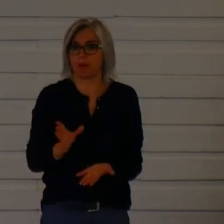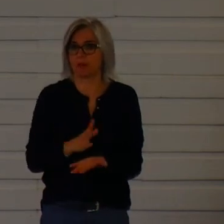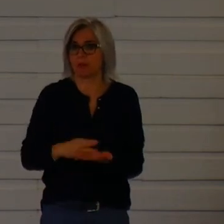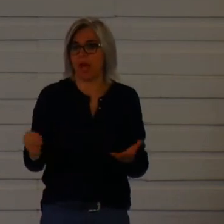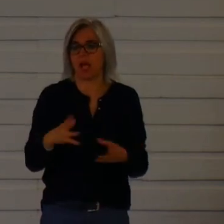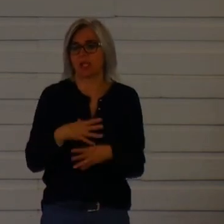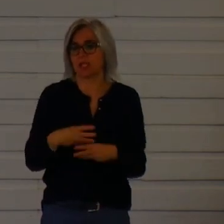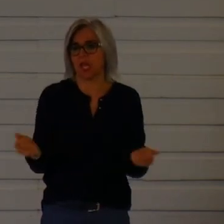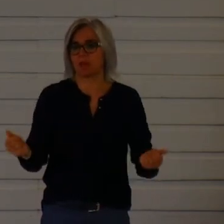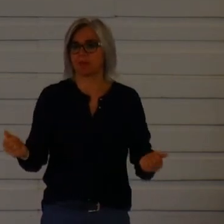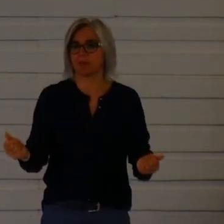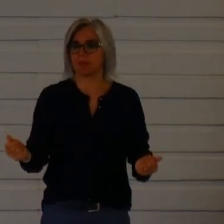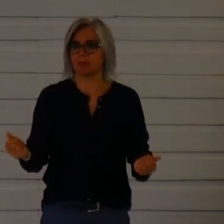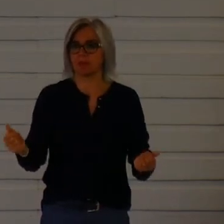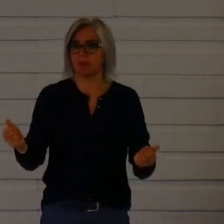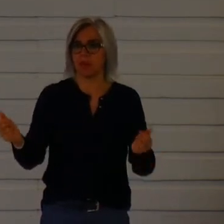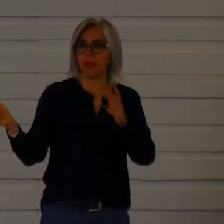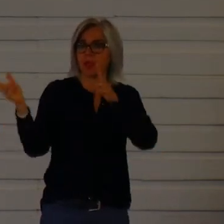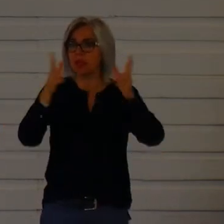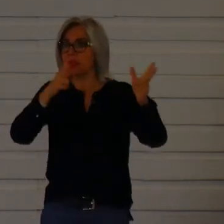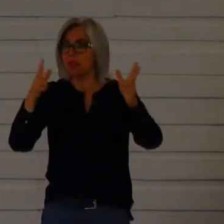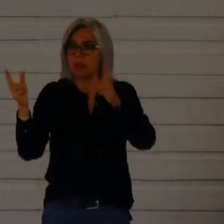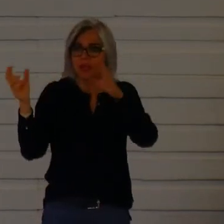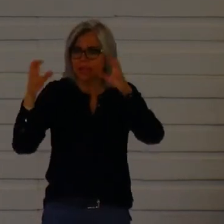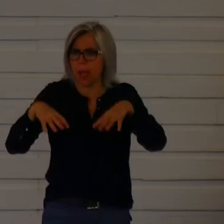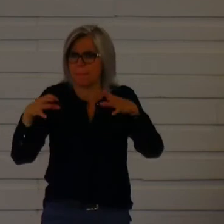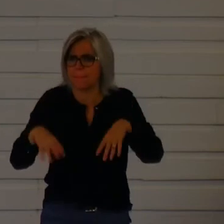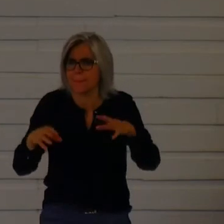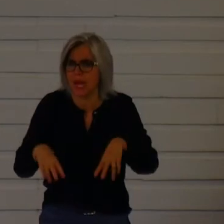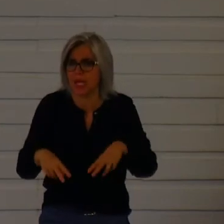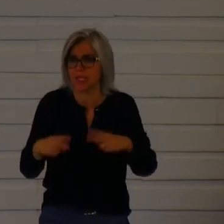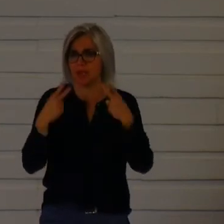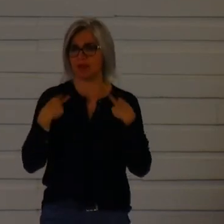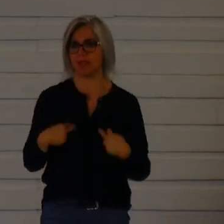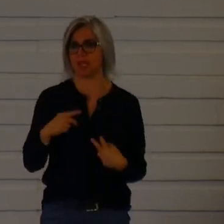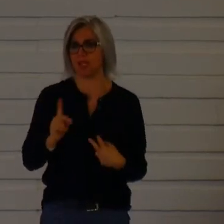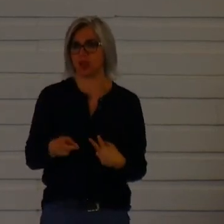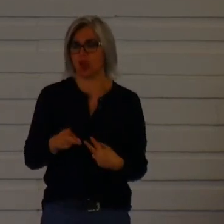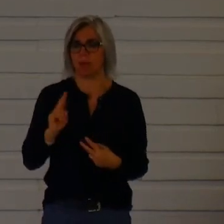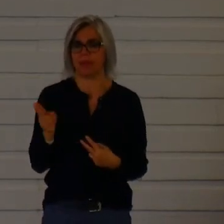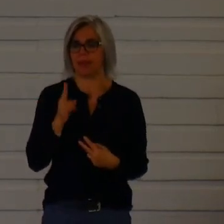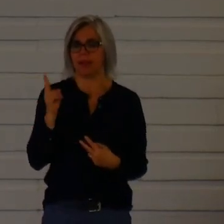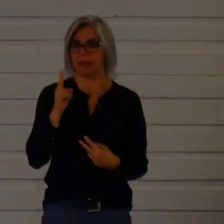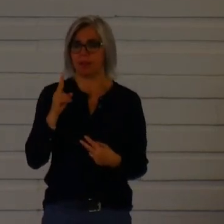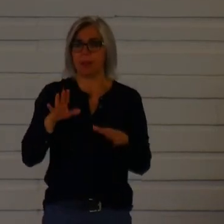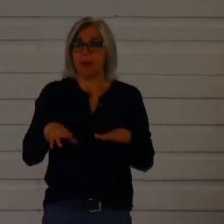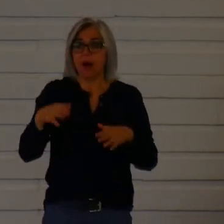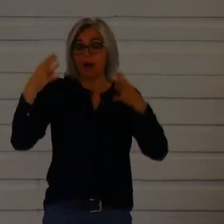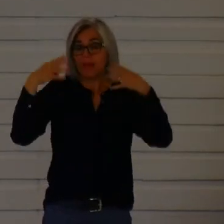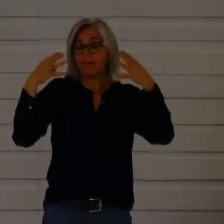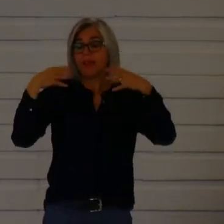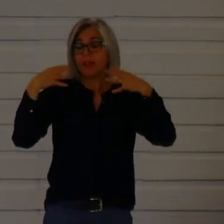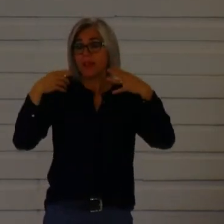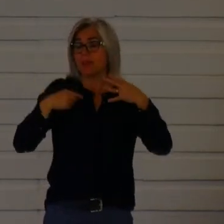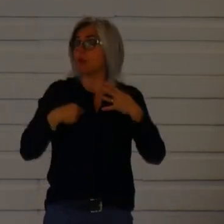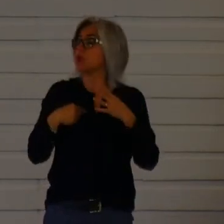casa. Eppure ci dice la Scrittura, e questo è quello che mi ha fatto riflettere, e io stavo chiedendo al Signore in questa settimana, perché è